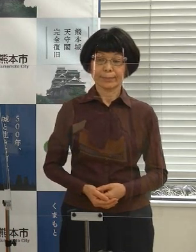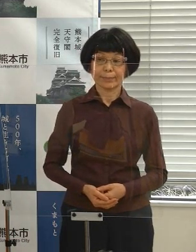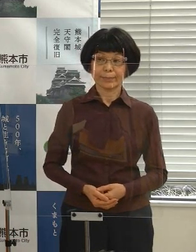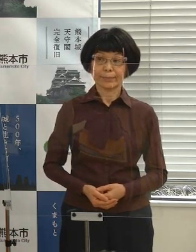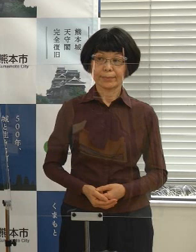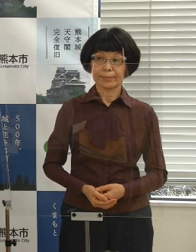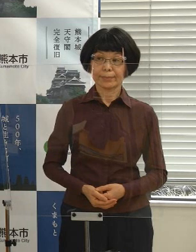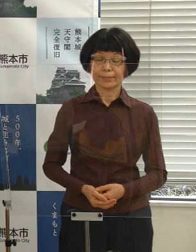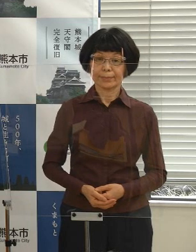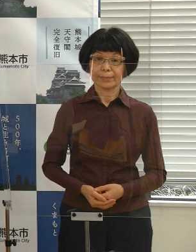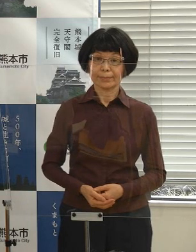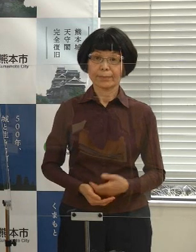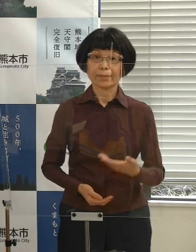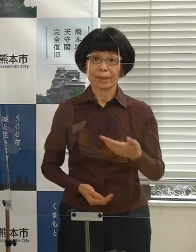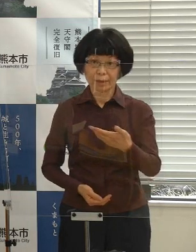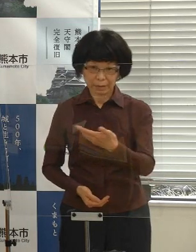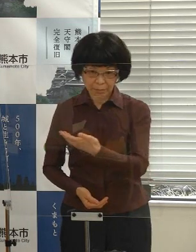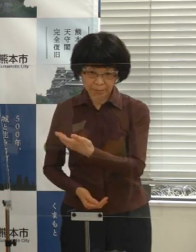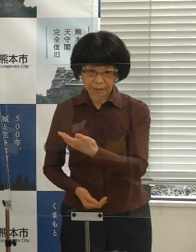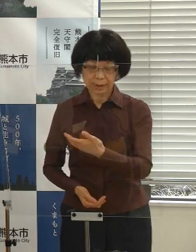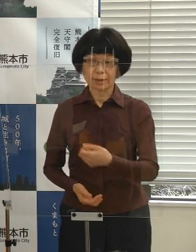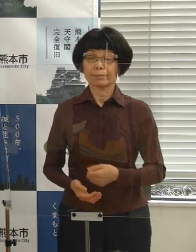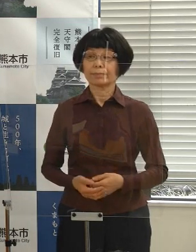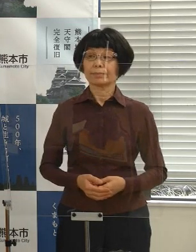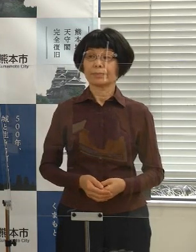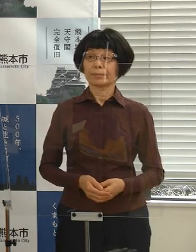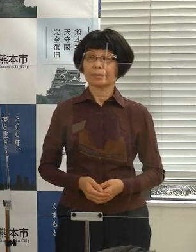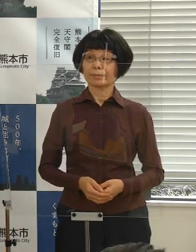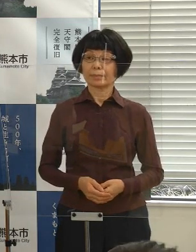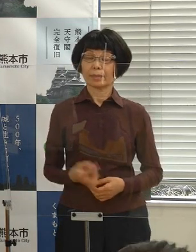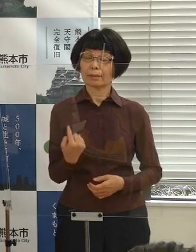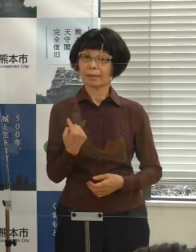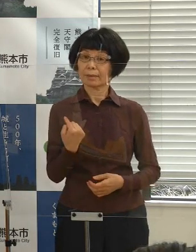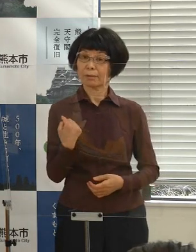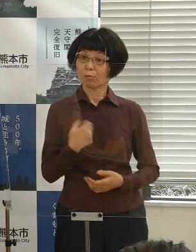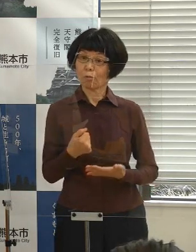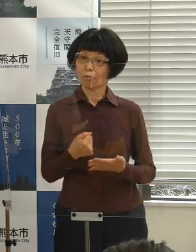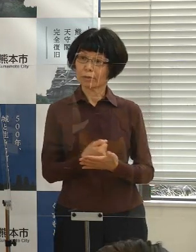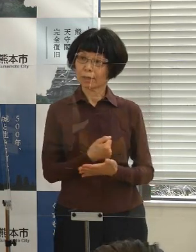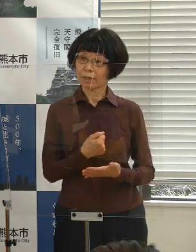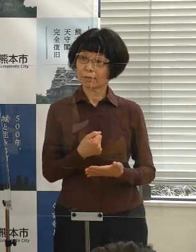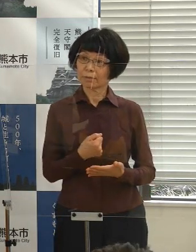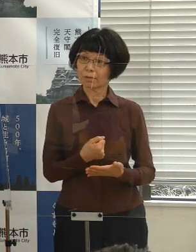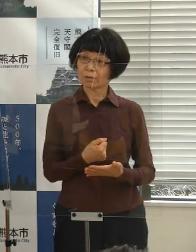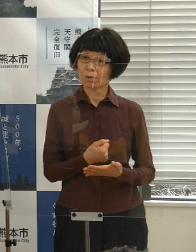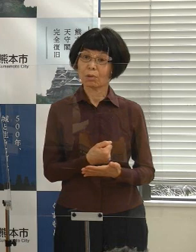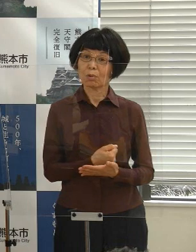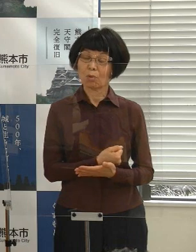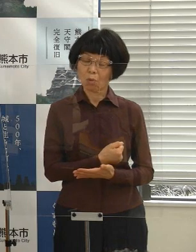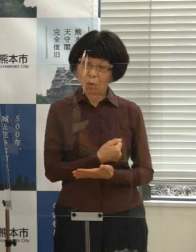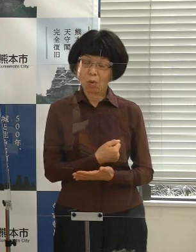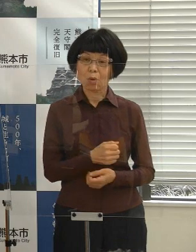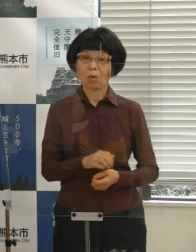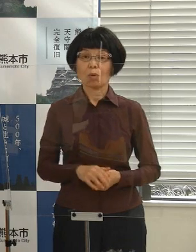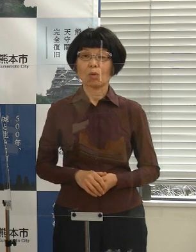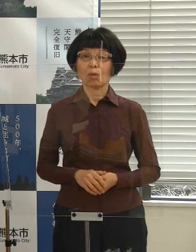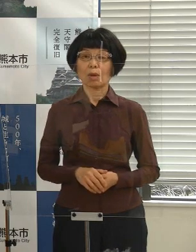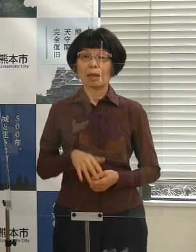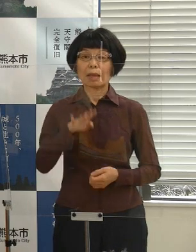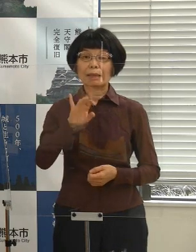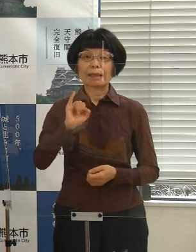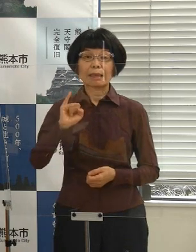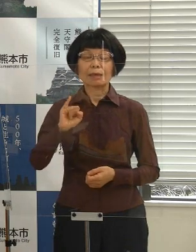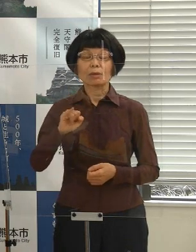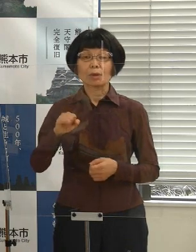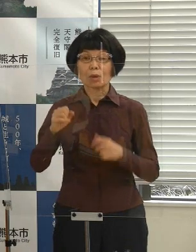KB の住吉と申します。よろしくお願いします。はい、昨日は残念ながら、京王線の模倣犯が熊本で、うん、事件を起こして